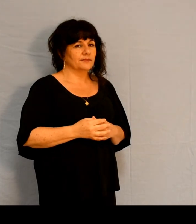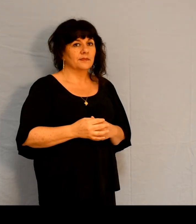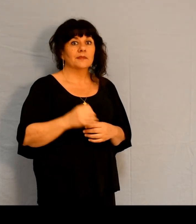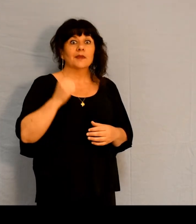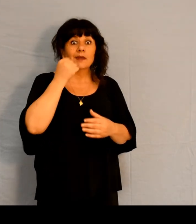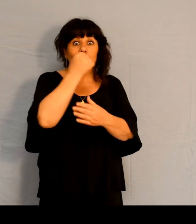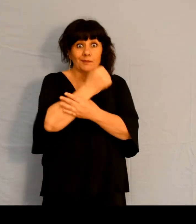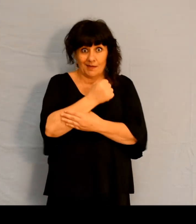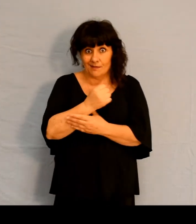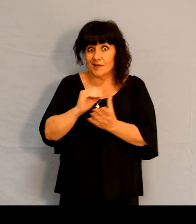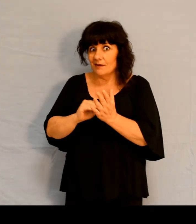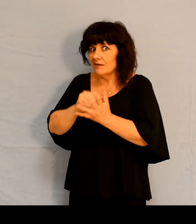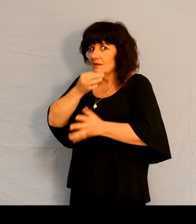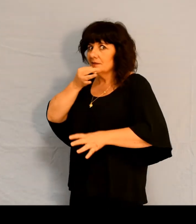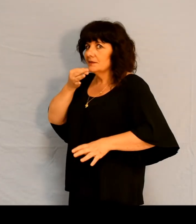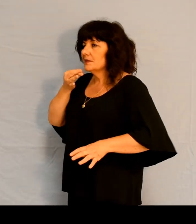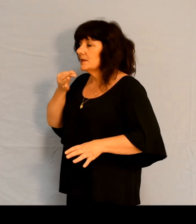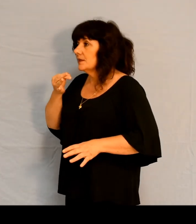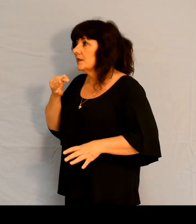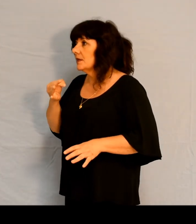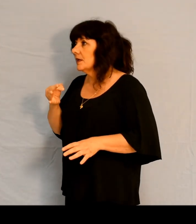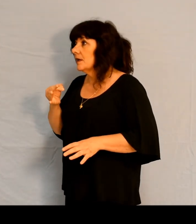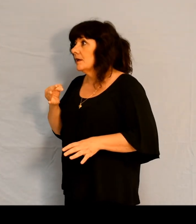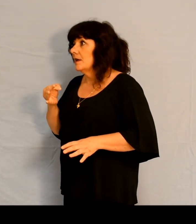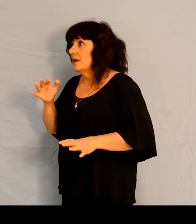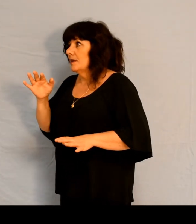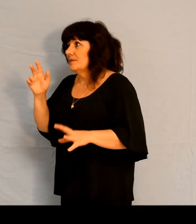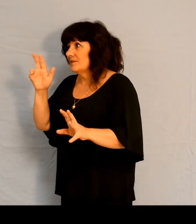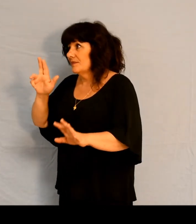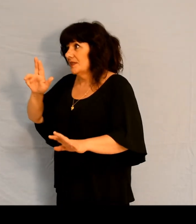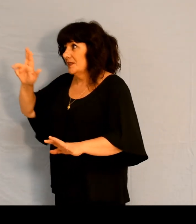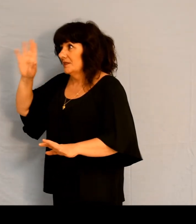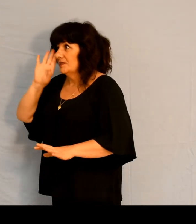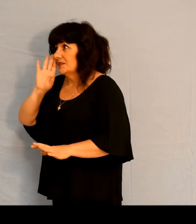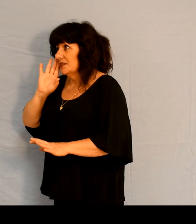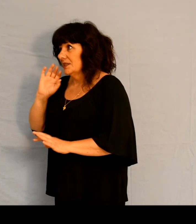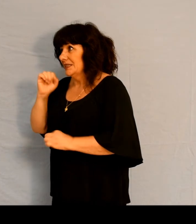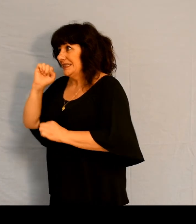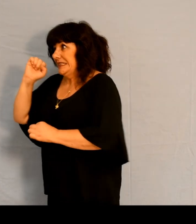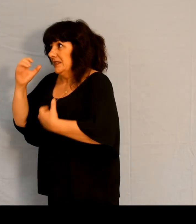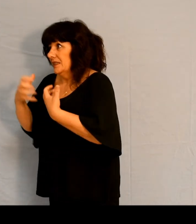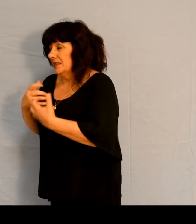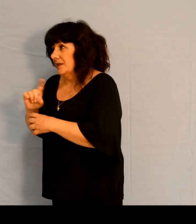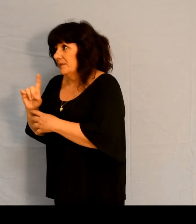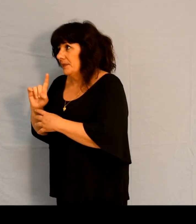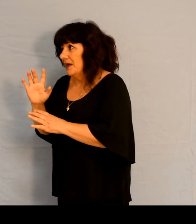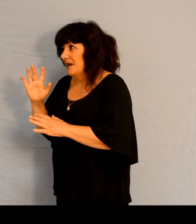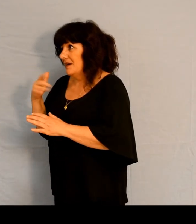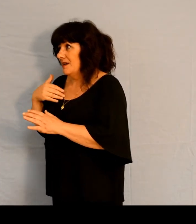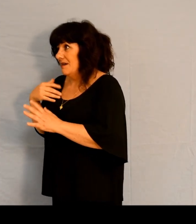Abraham dit : « Que mon Seigneur ne se mette pas en colère, si j'ose parler